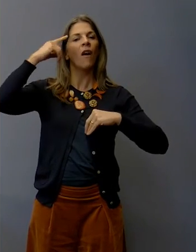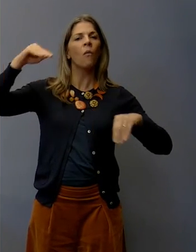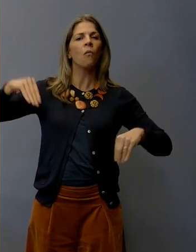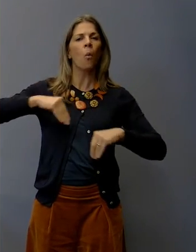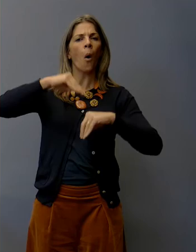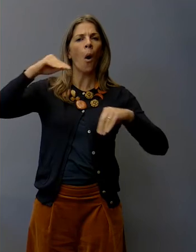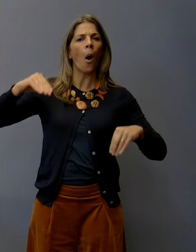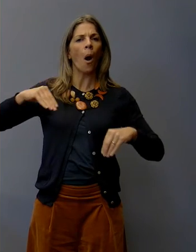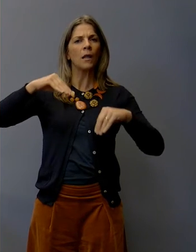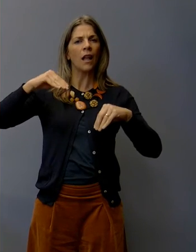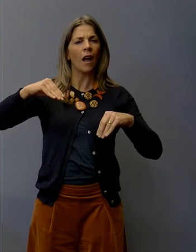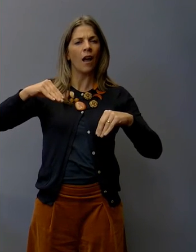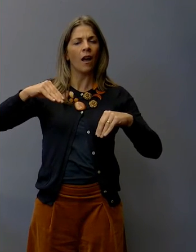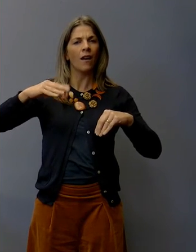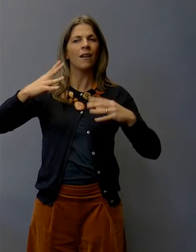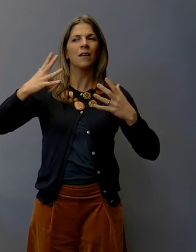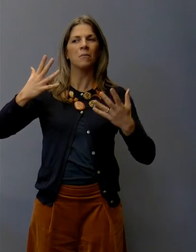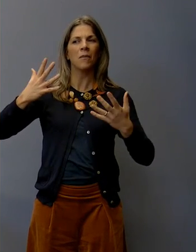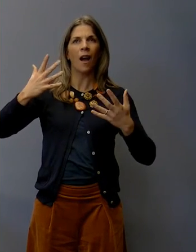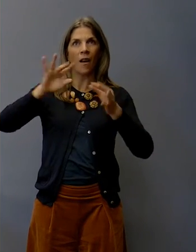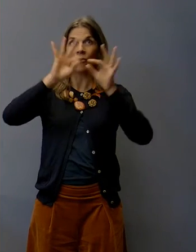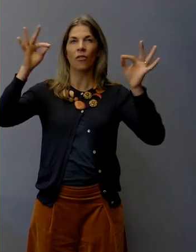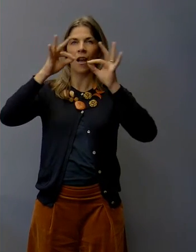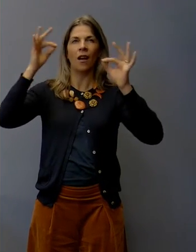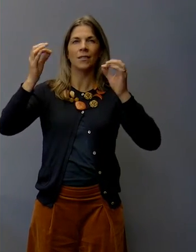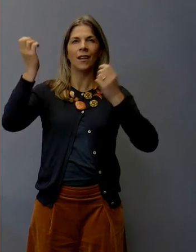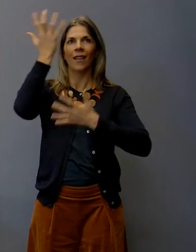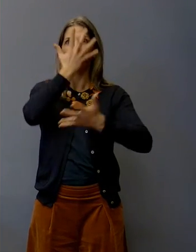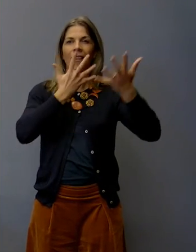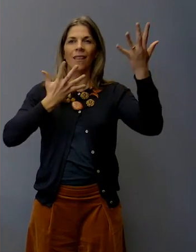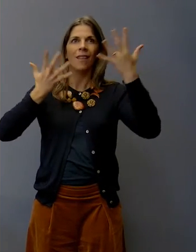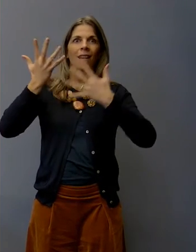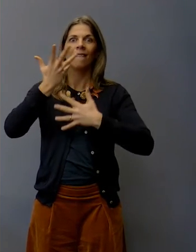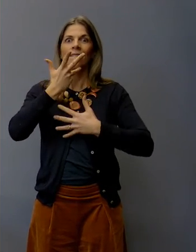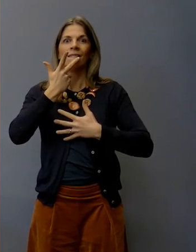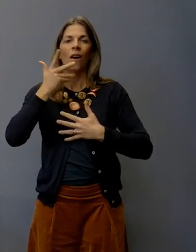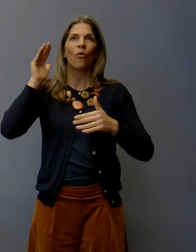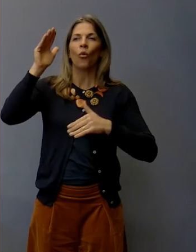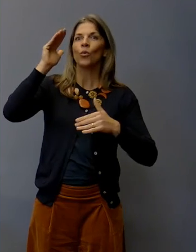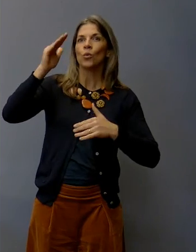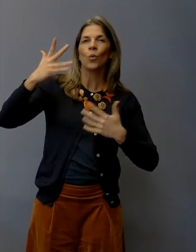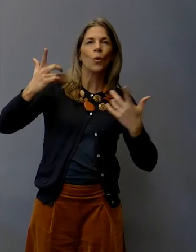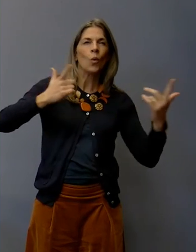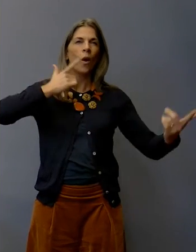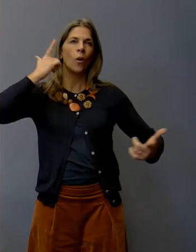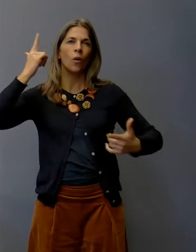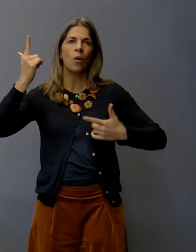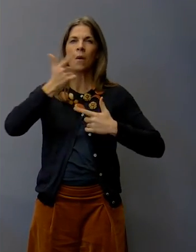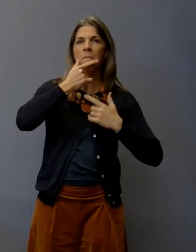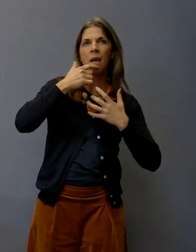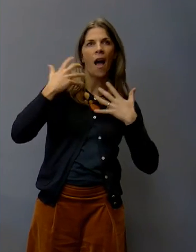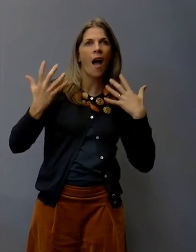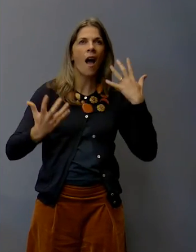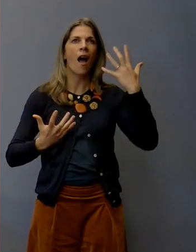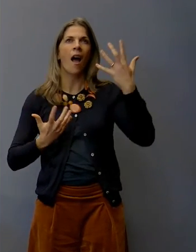illusioni che rimandano occasioni di grandezza o futura enorme o più immediata acquistando